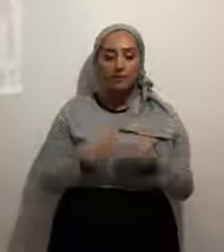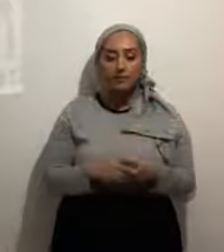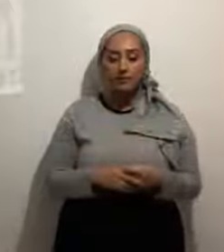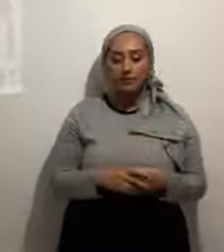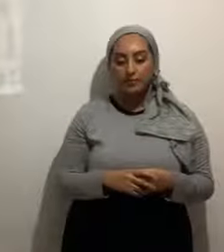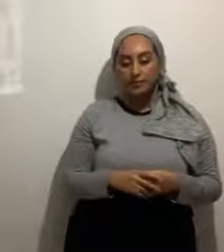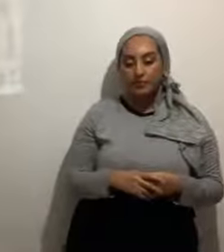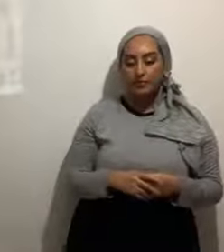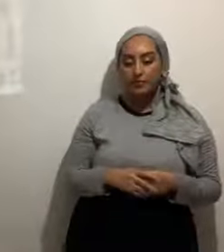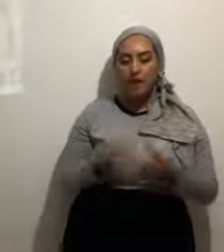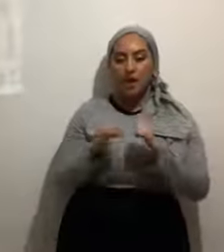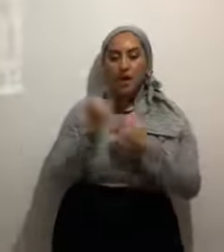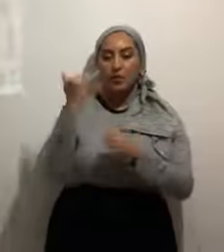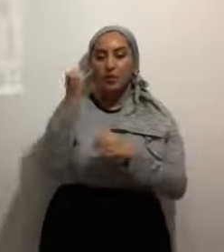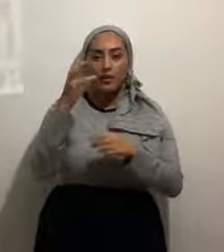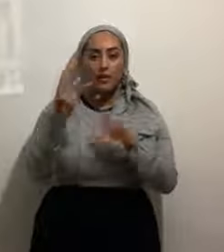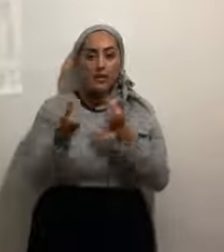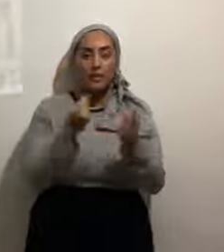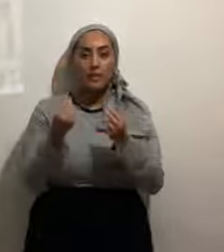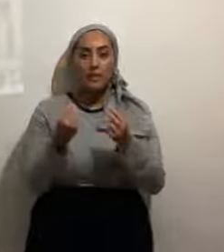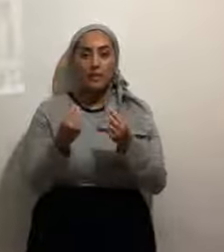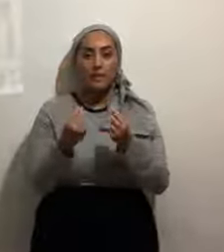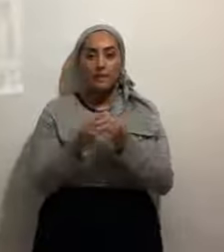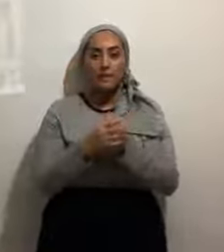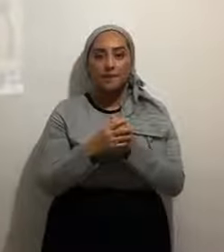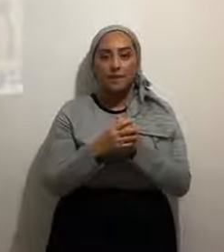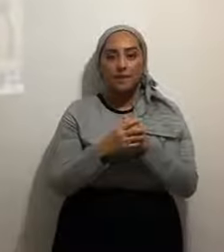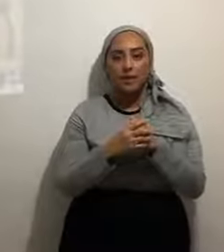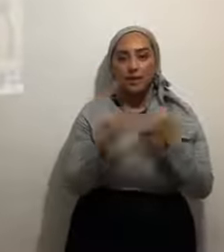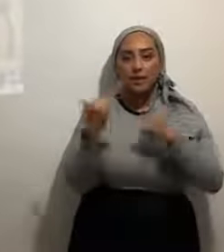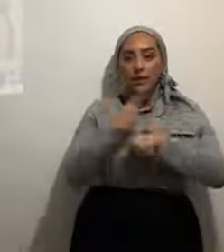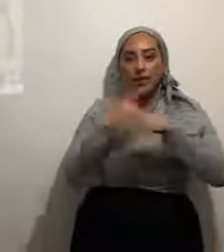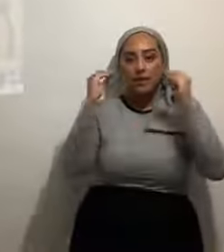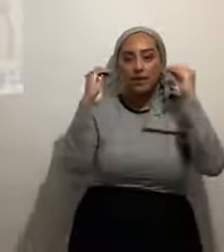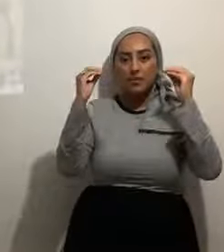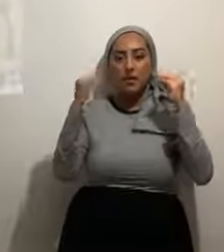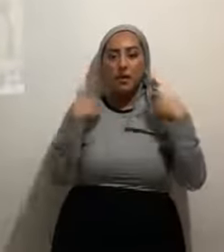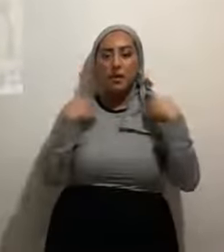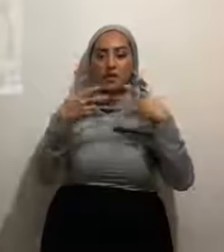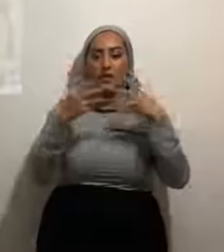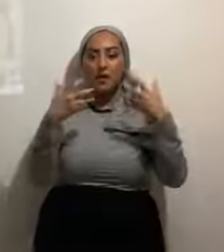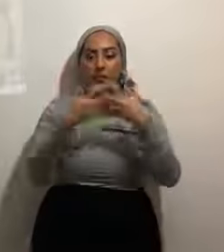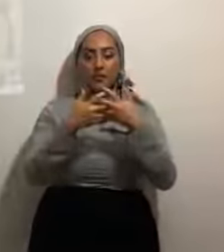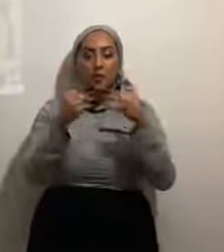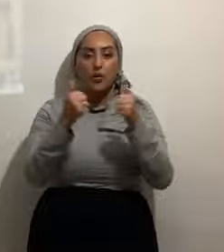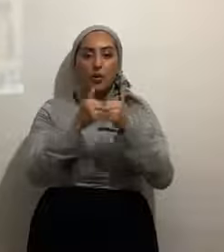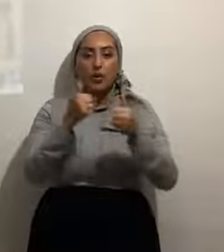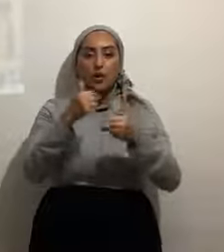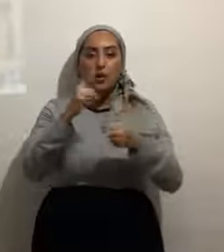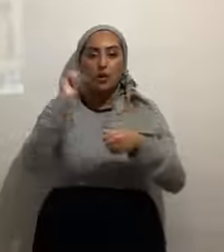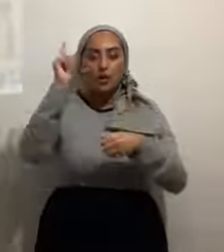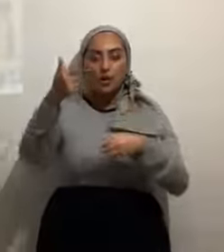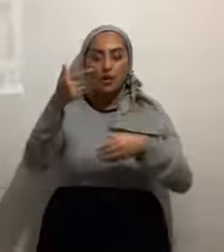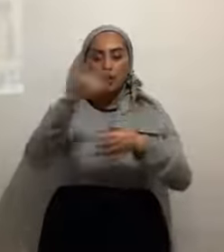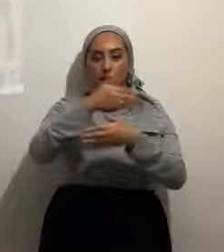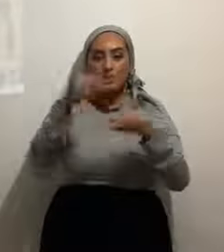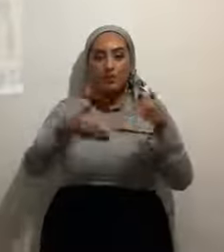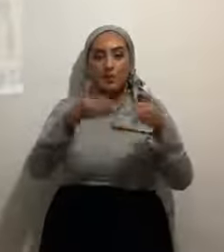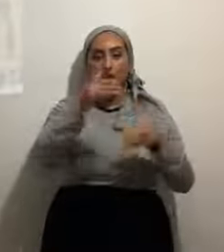¿cómo actúa Yahshua? Porque esta administración va a tener mucho que ver con recta final 63 que voy a dar primeramente el Eterno